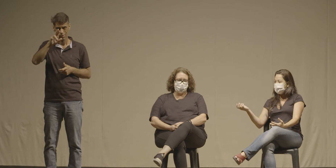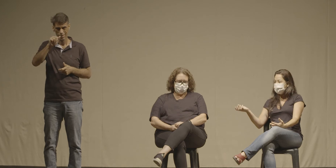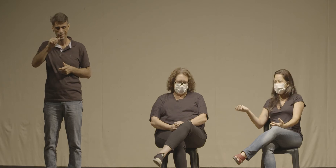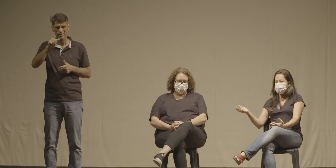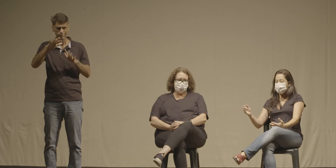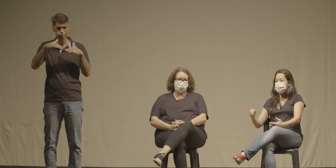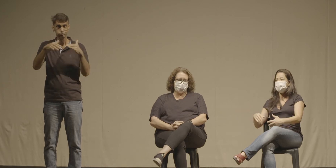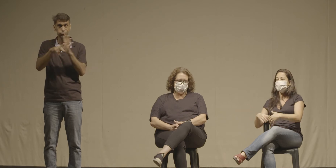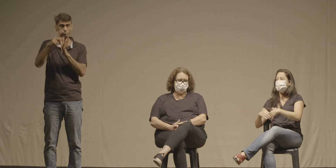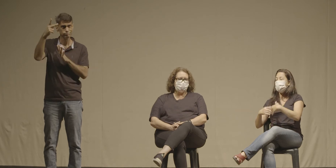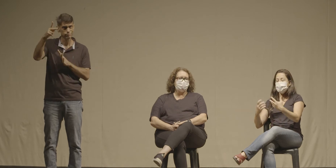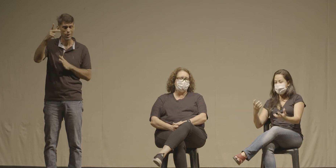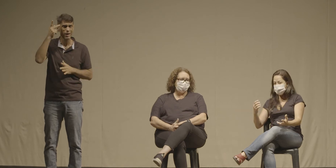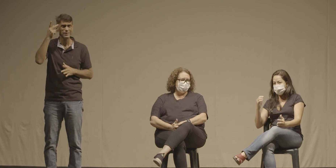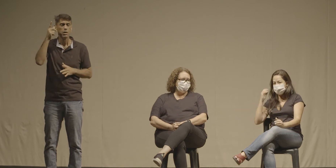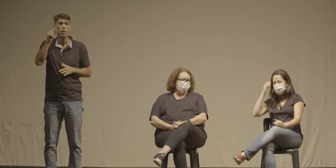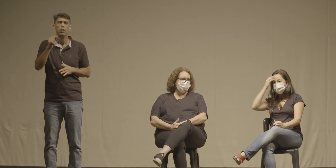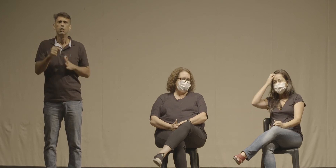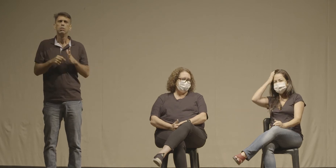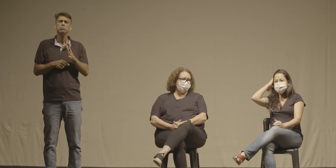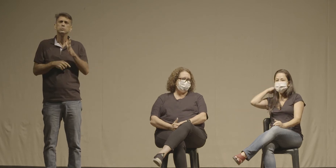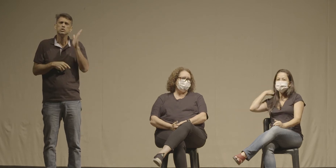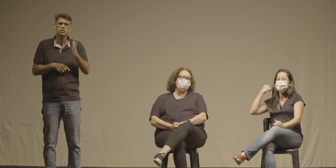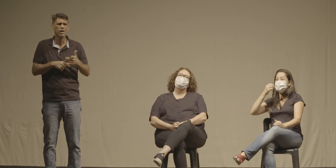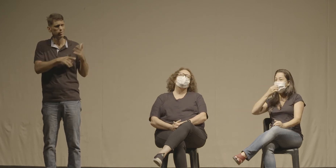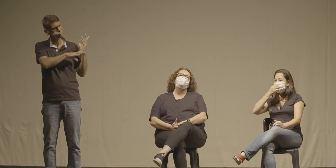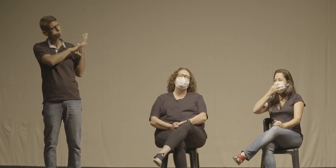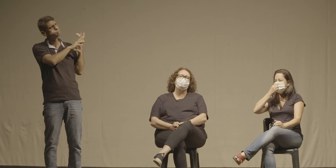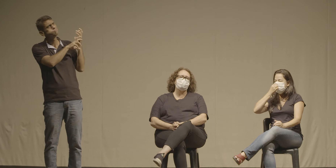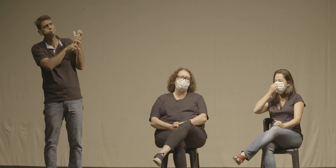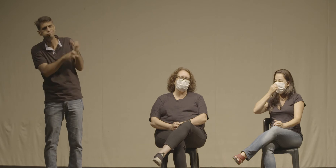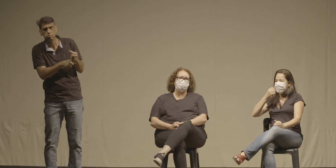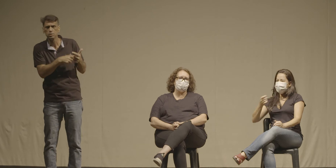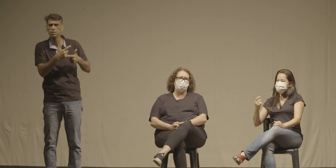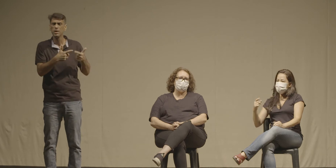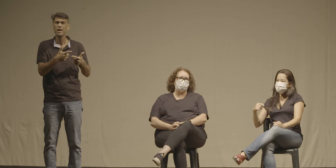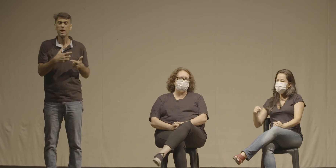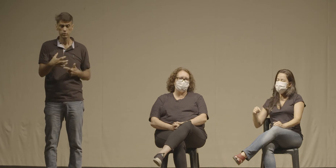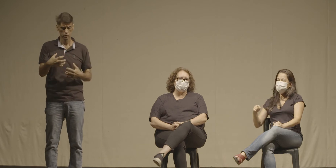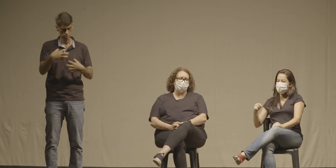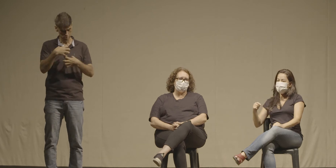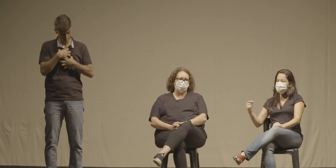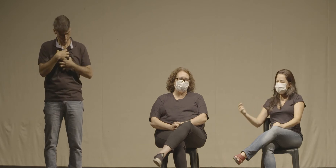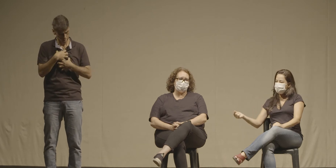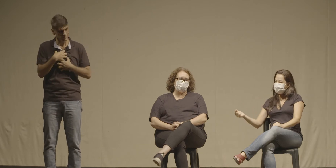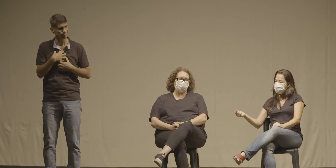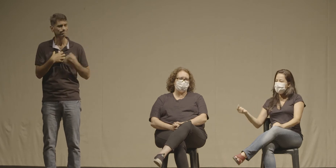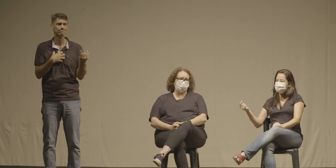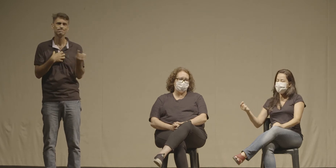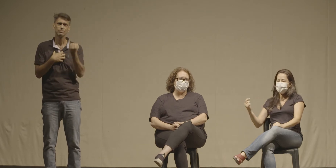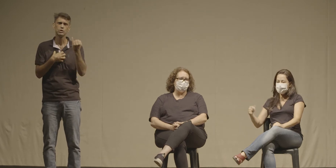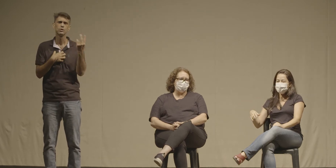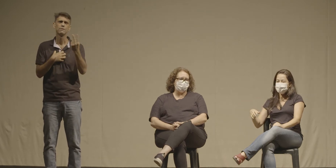de seleção, né? Quanta coisa ela já tinha feito. E ainda assim, ela só se sentiu realmente importante